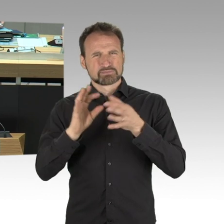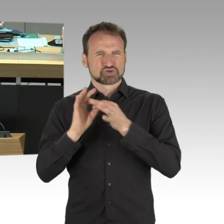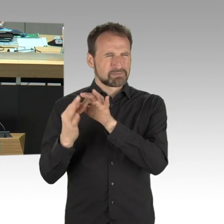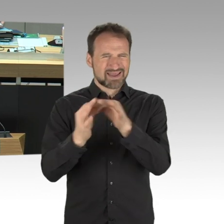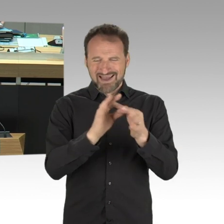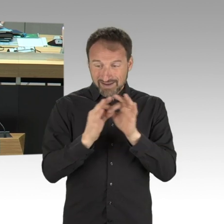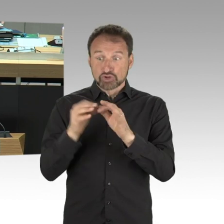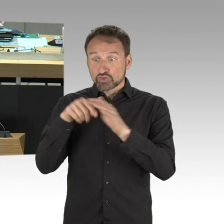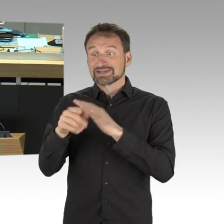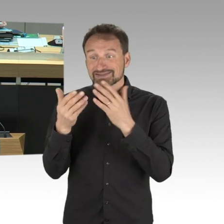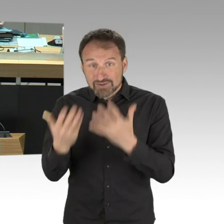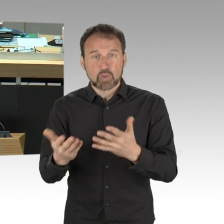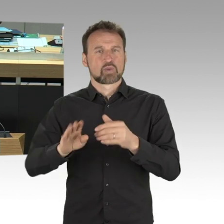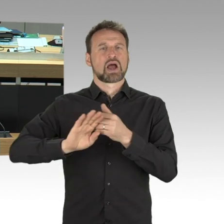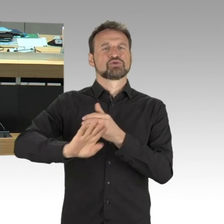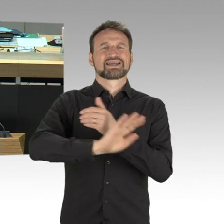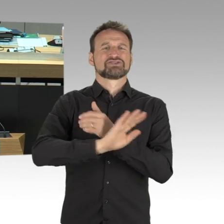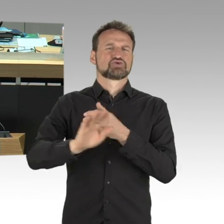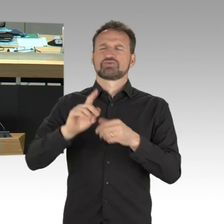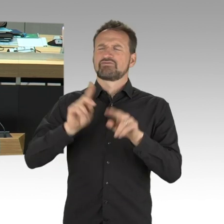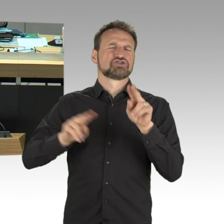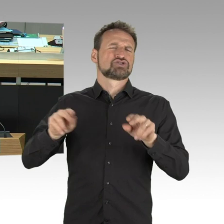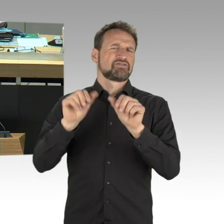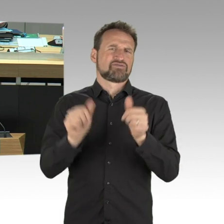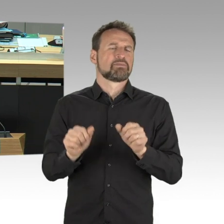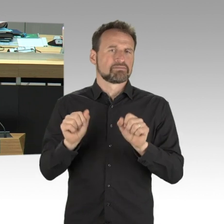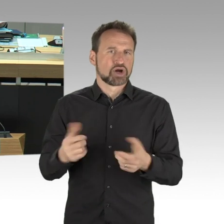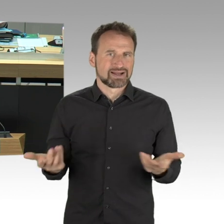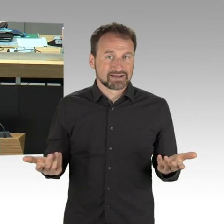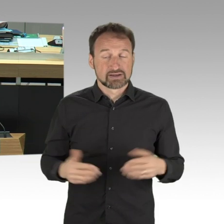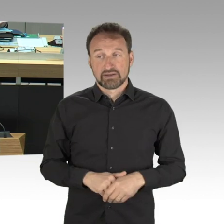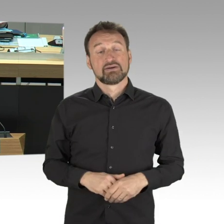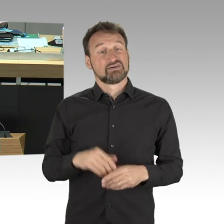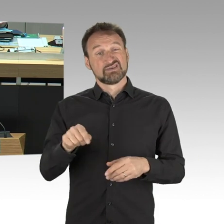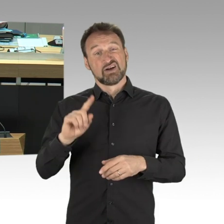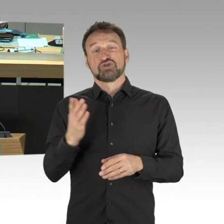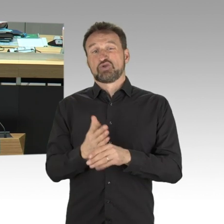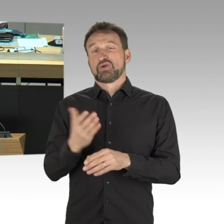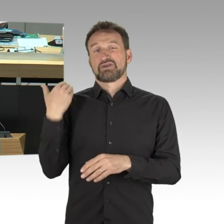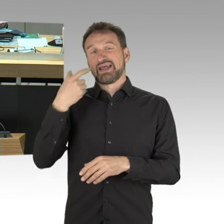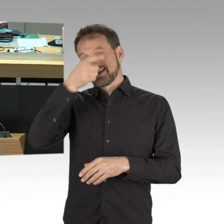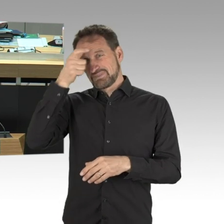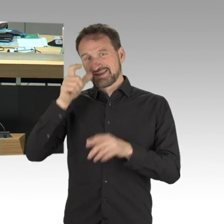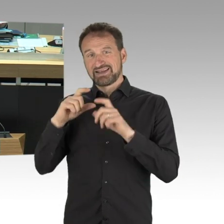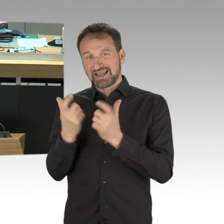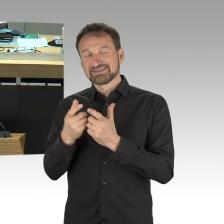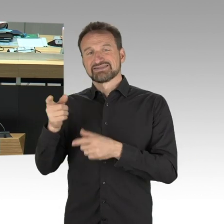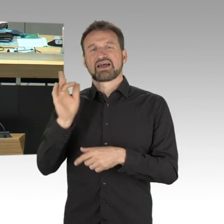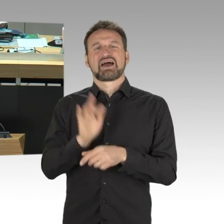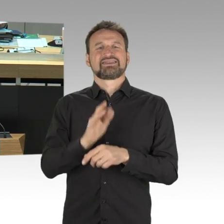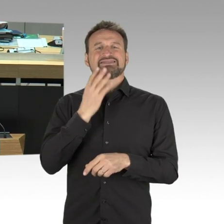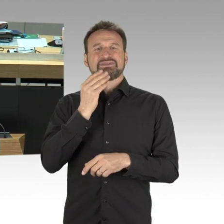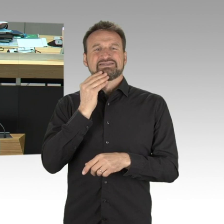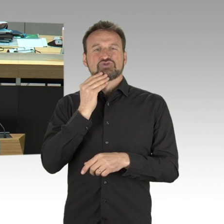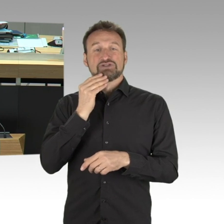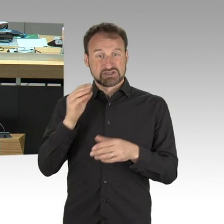ermöglichen. Darauf hat nicht zuletzt der unabhängige Expertenkreis Antisemitismus der Bundesregierung hingewiesen. Antisemitische Einstellungen gehen